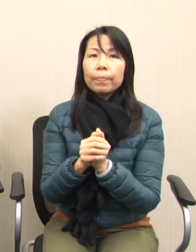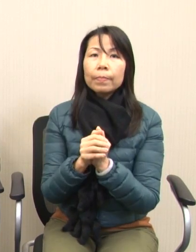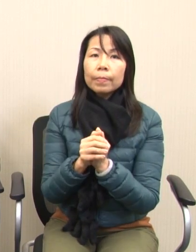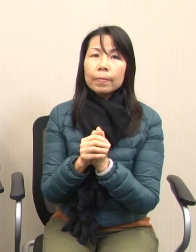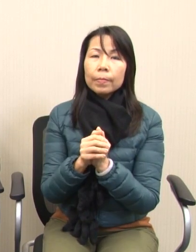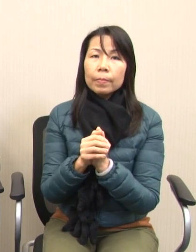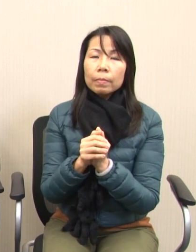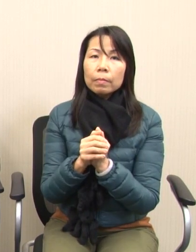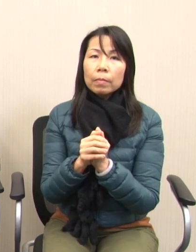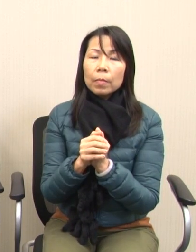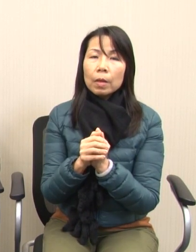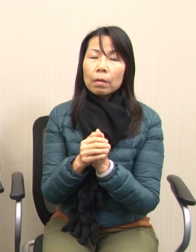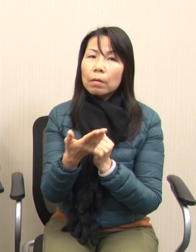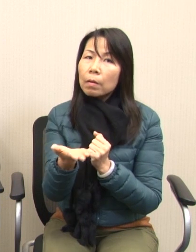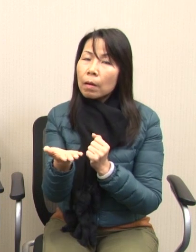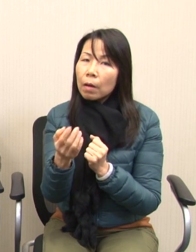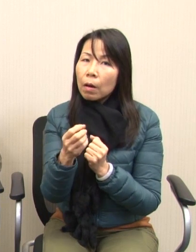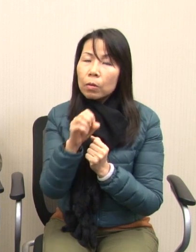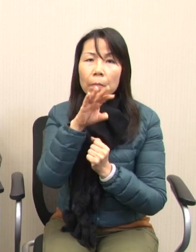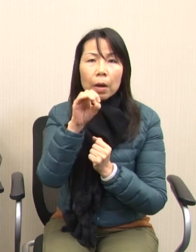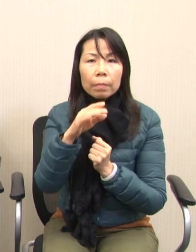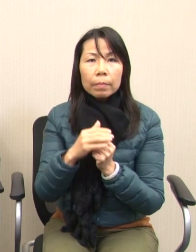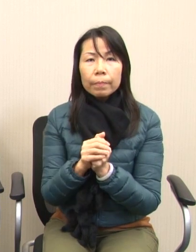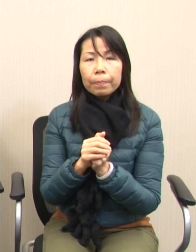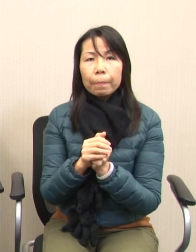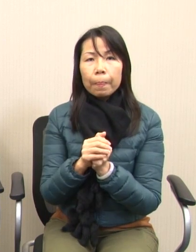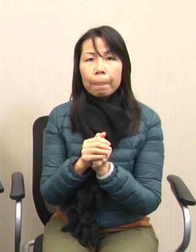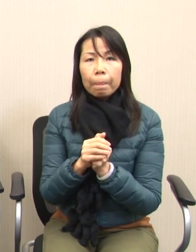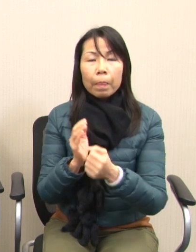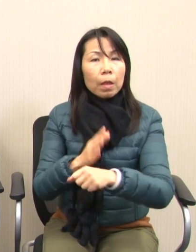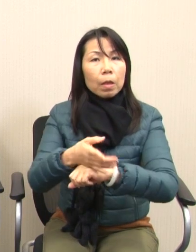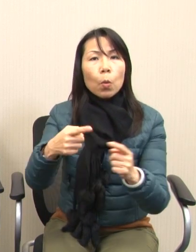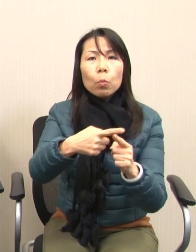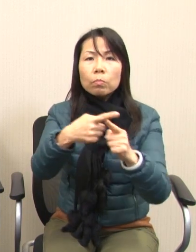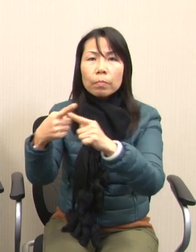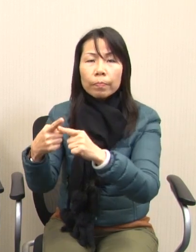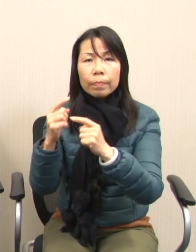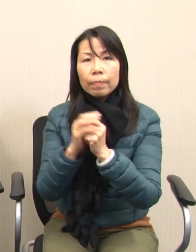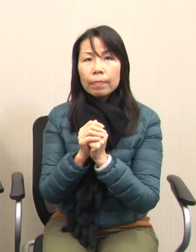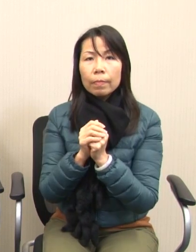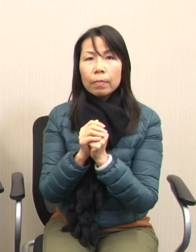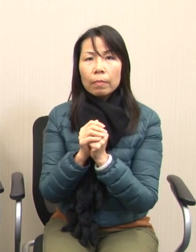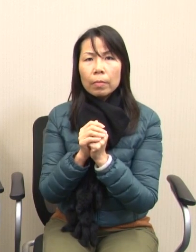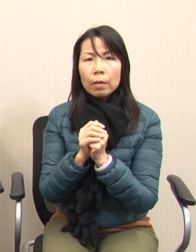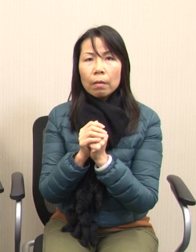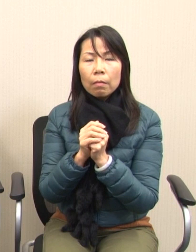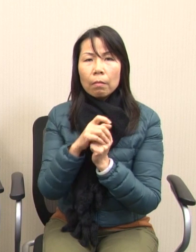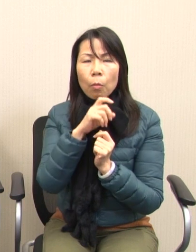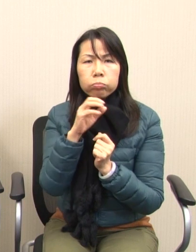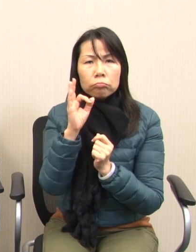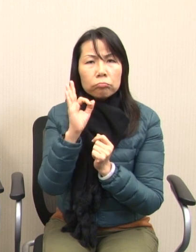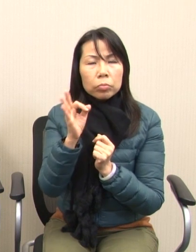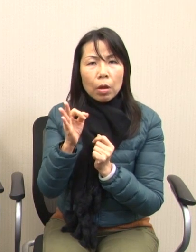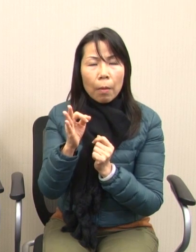好簡單。你話輸咗，咁我想問各位社會賢達，你300多票